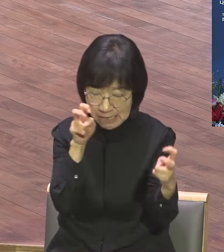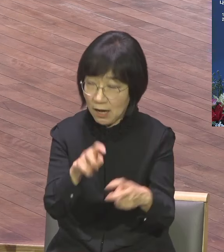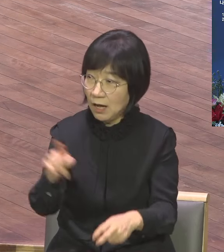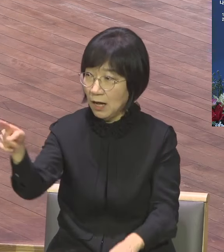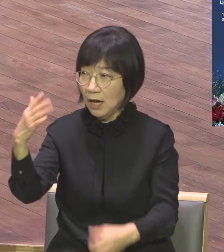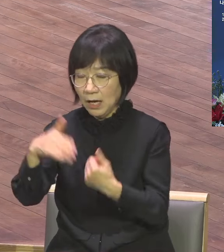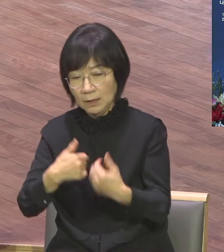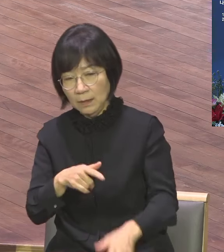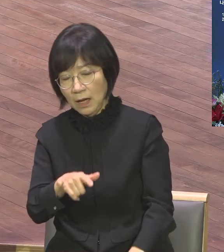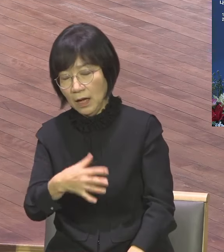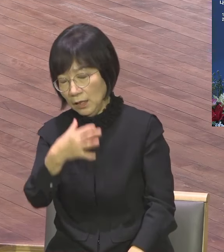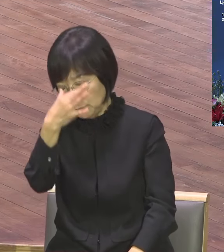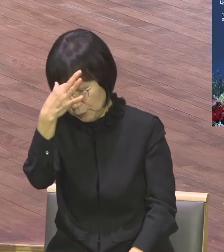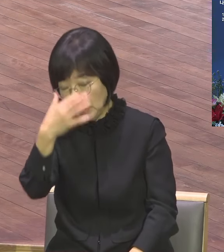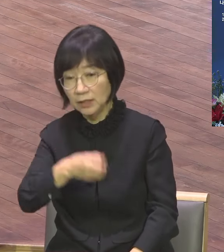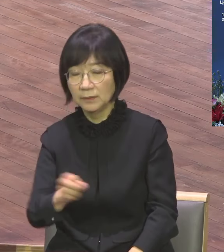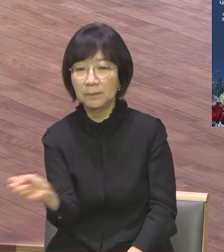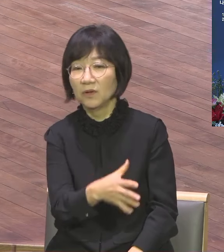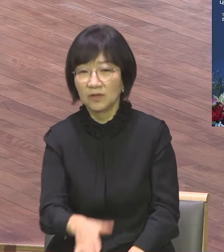그게 누구든 간에